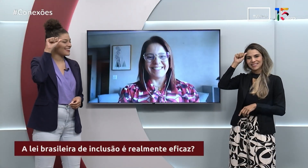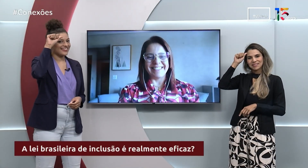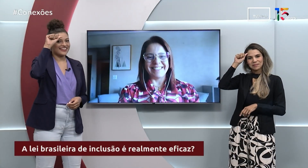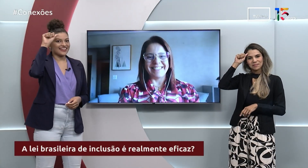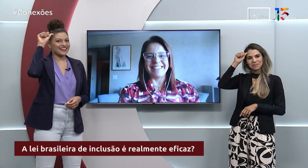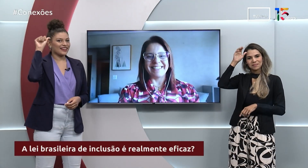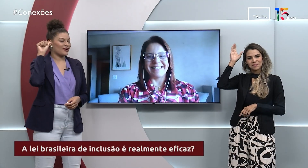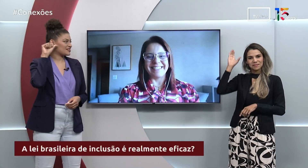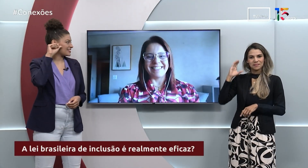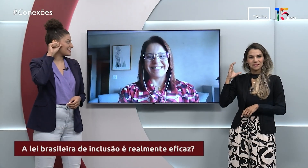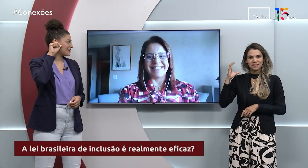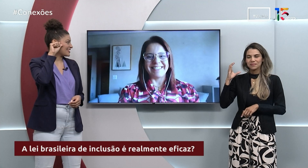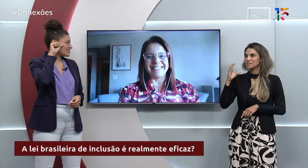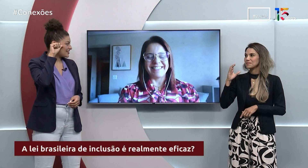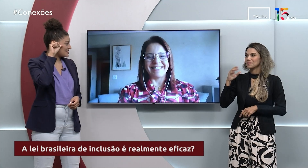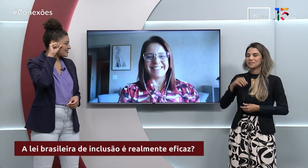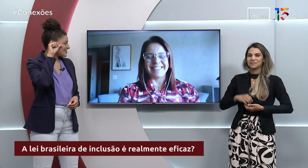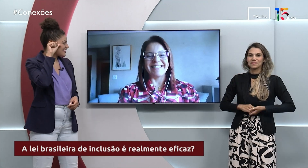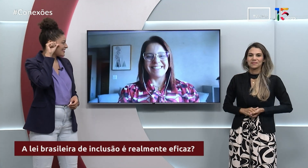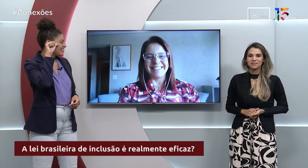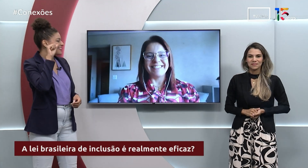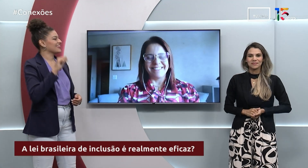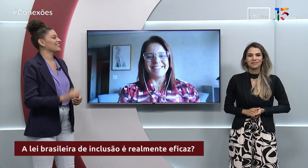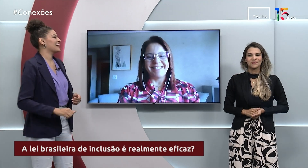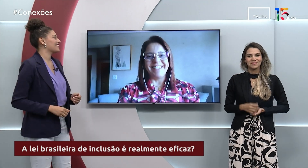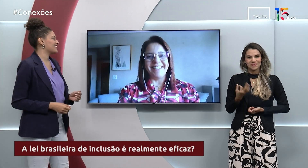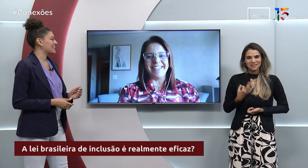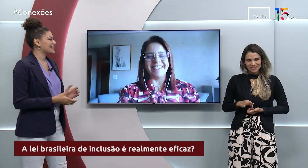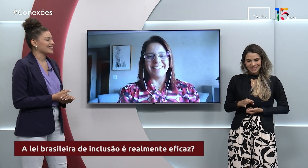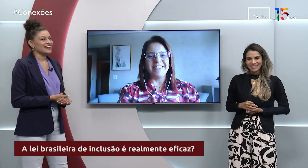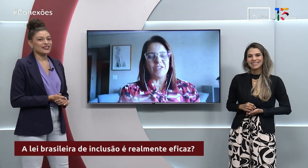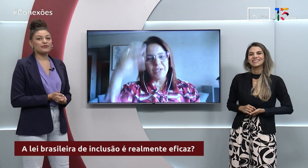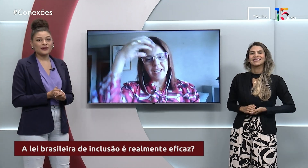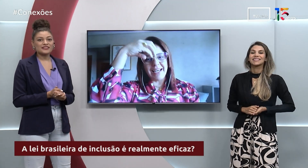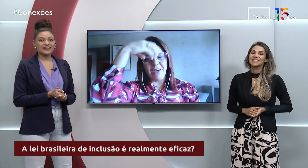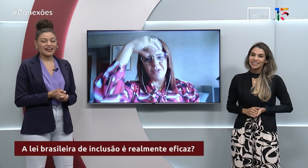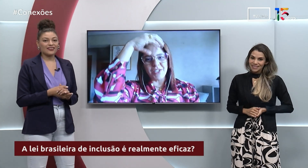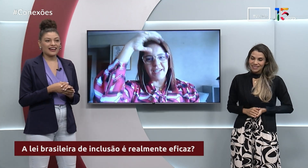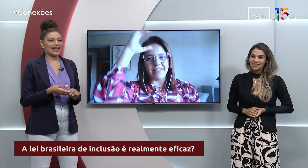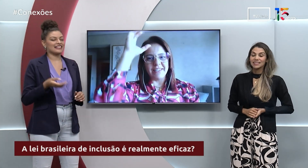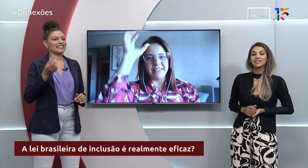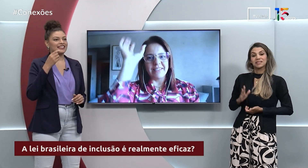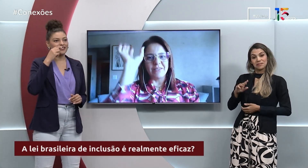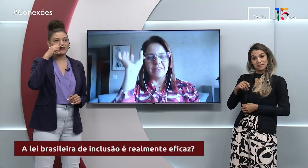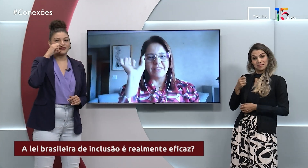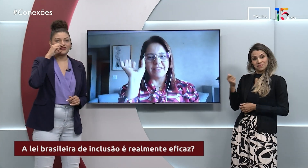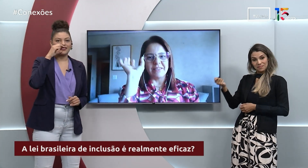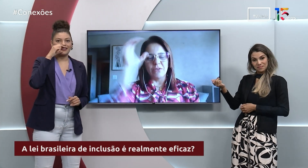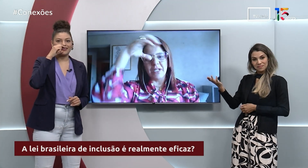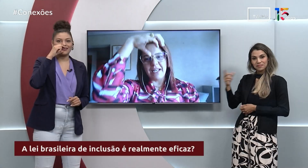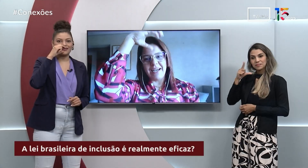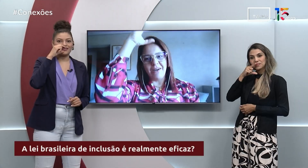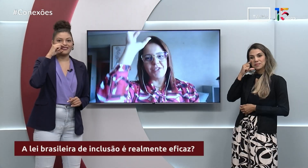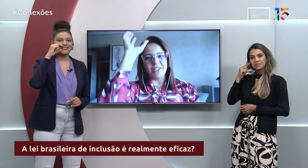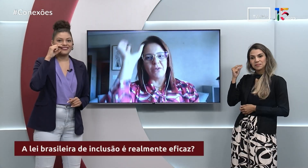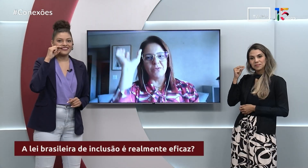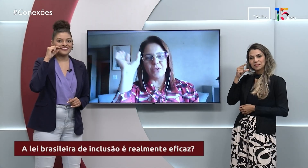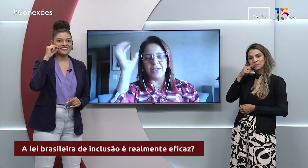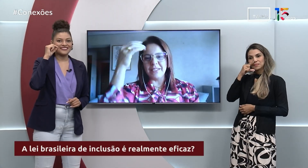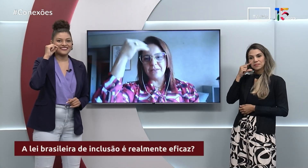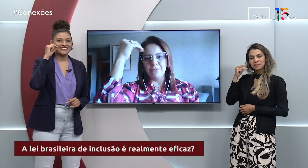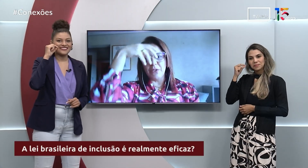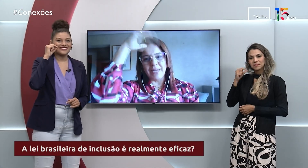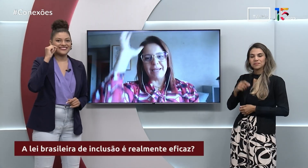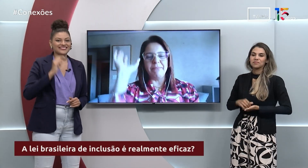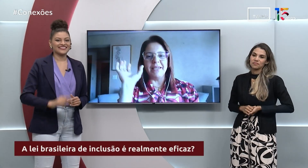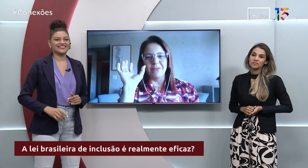Ana Cláudia. É isso mesmo? Maravilha! E o meu sinal é esse aqui, Janaína.